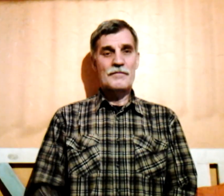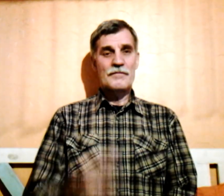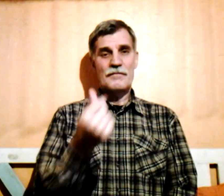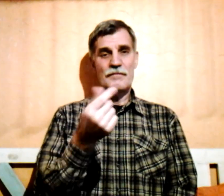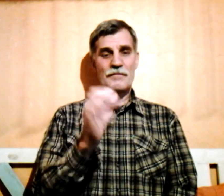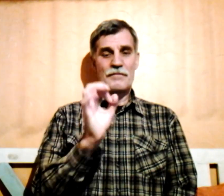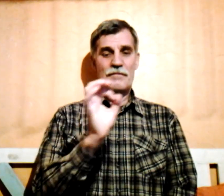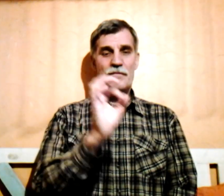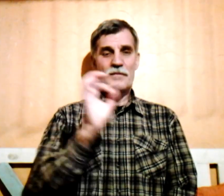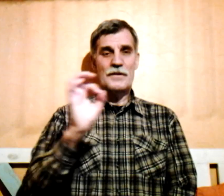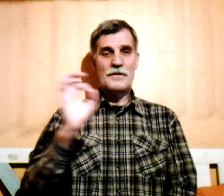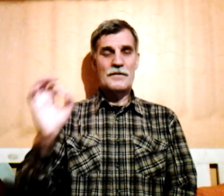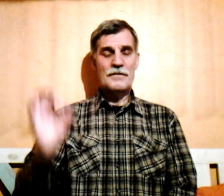Мы не используем.